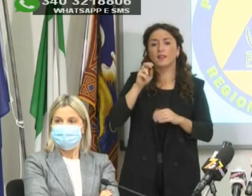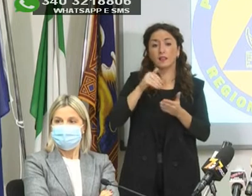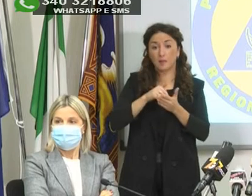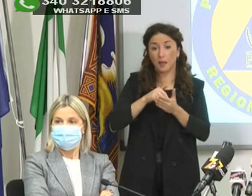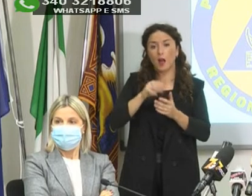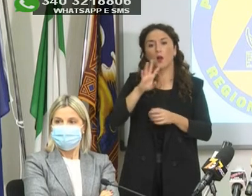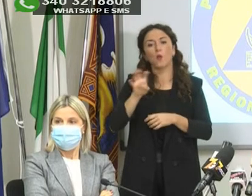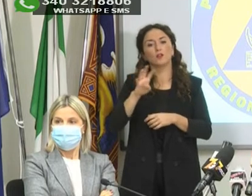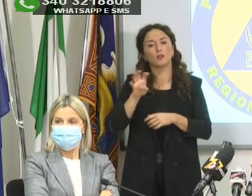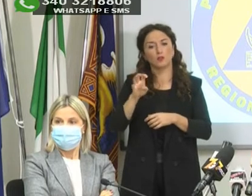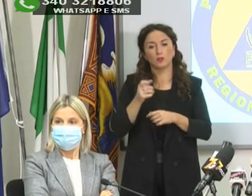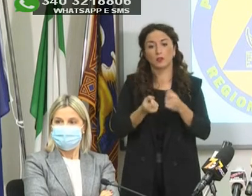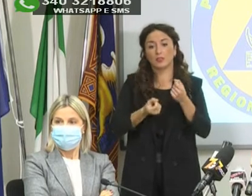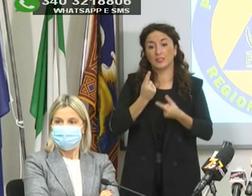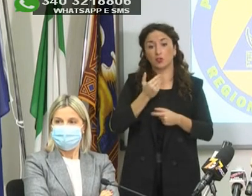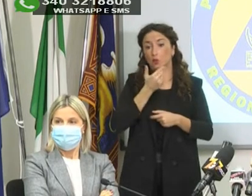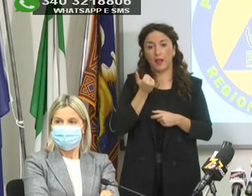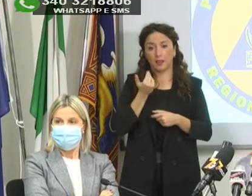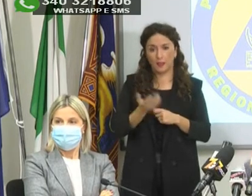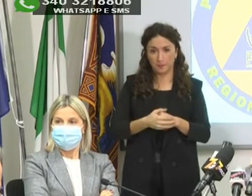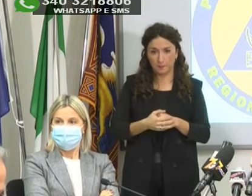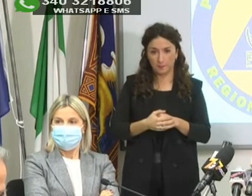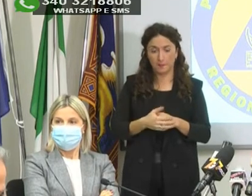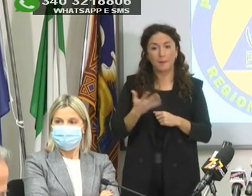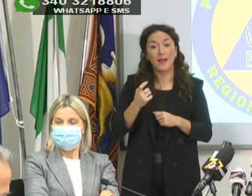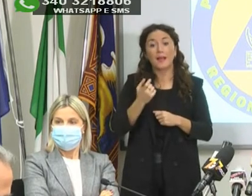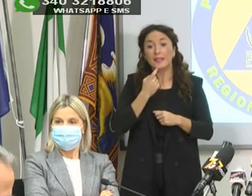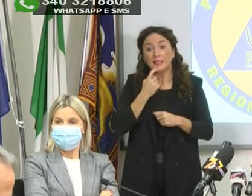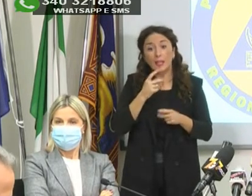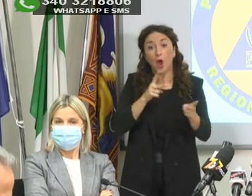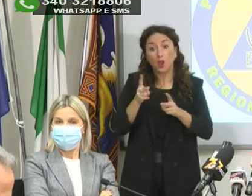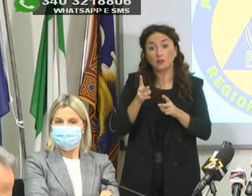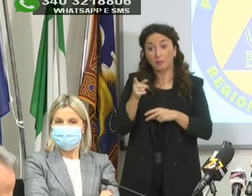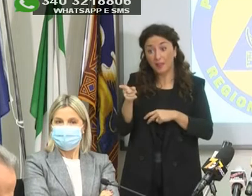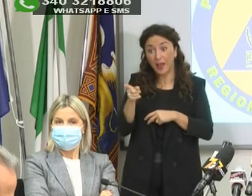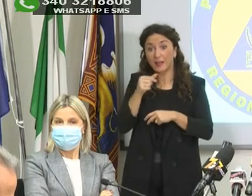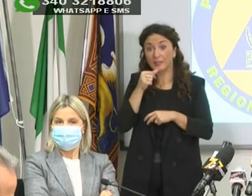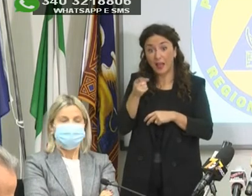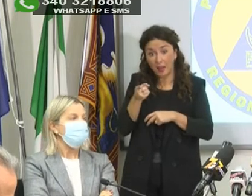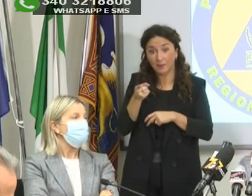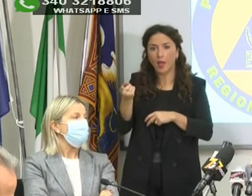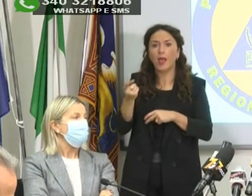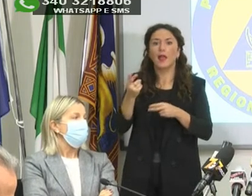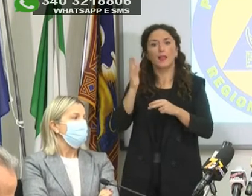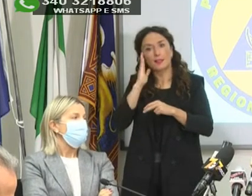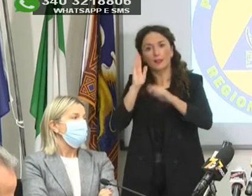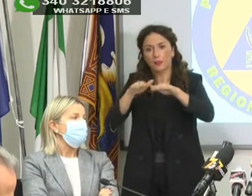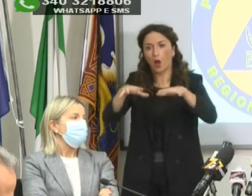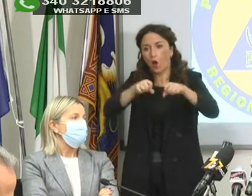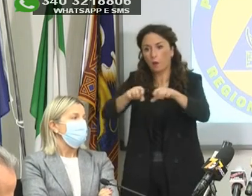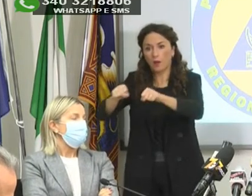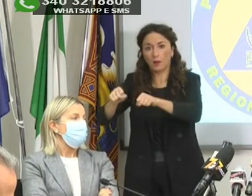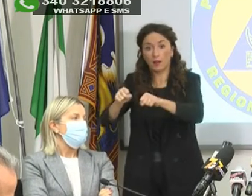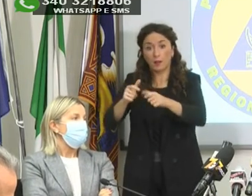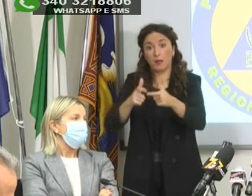20.400 sono sintomatiche. Però quelli che hanno bisogno di ospedale mi occupano letti. E se sono tanti,